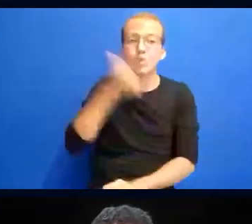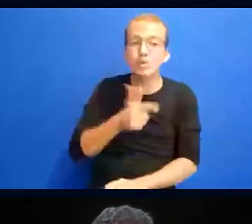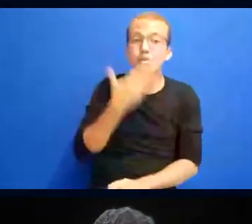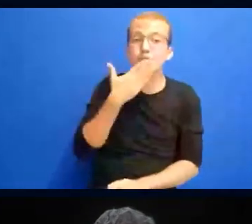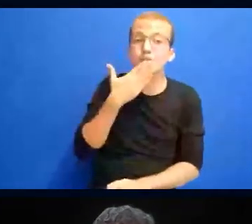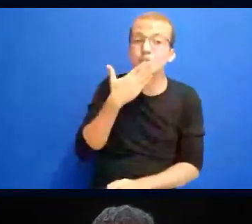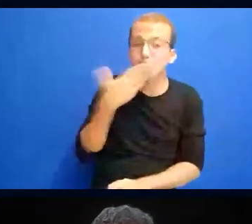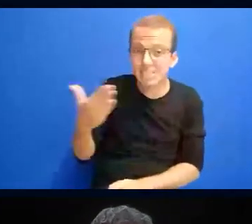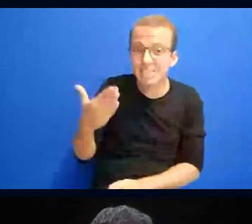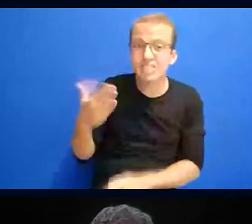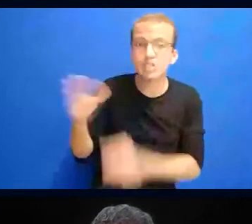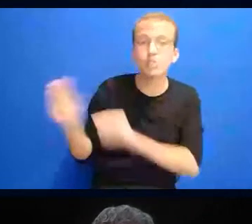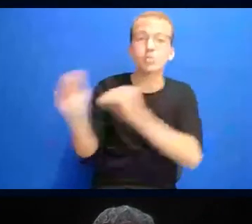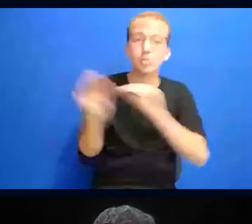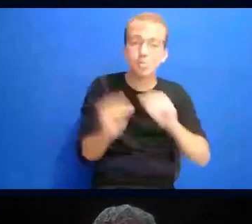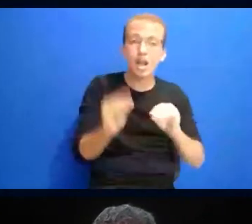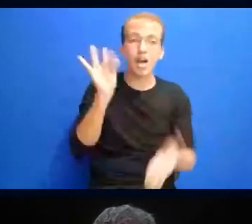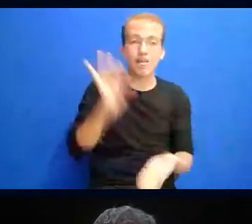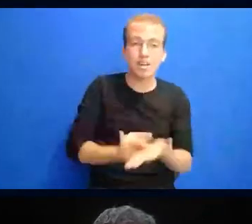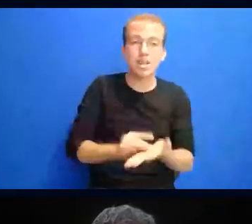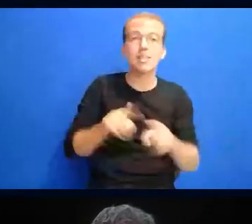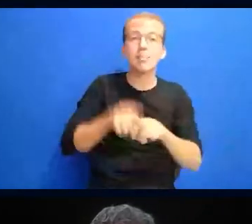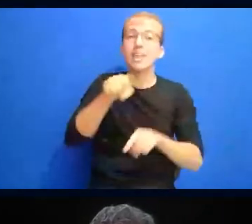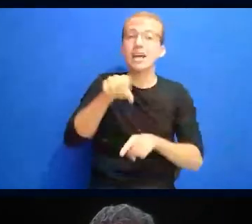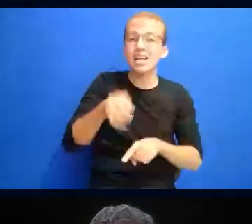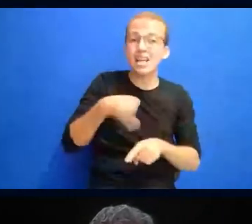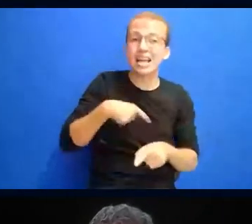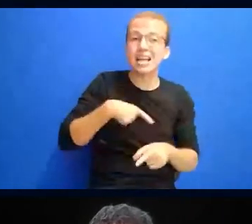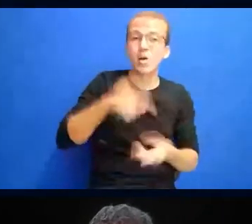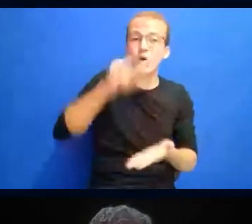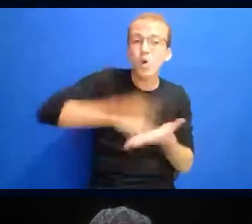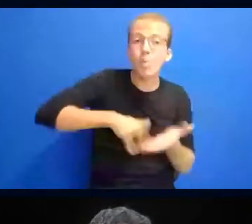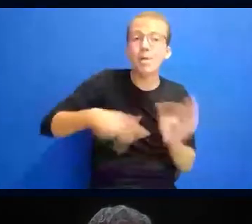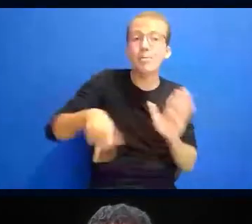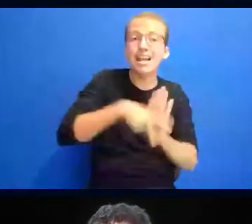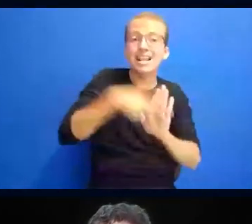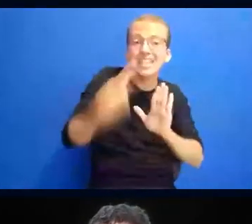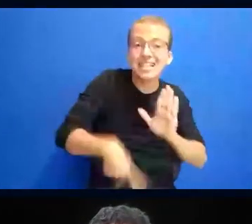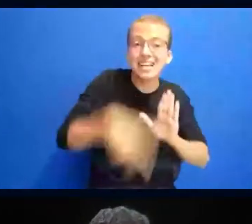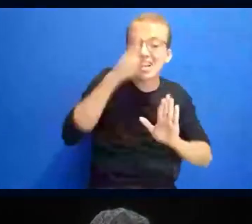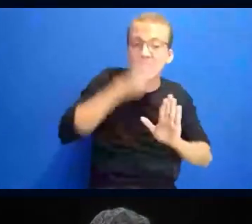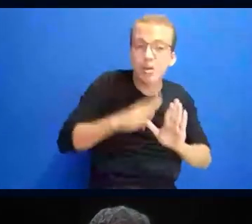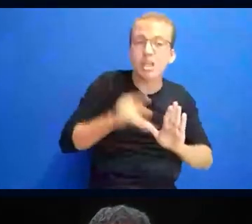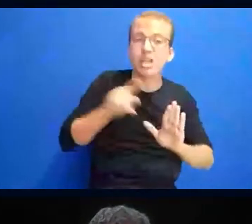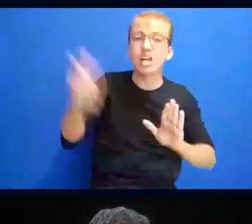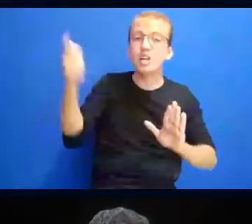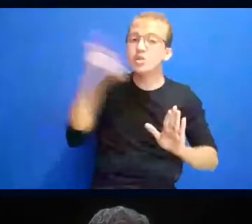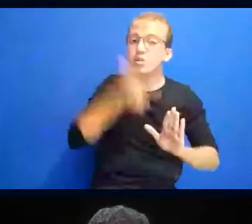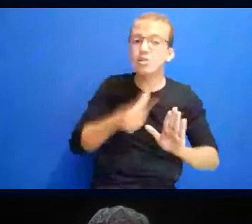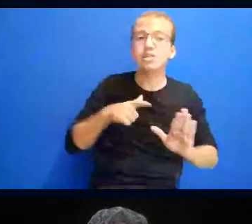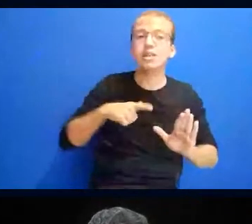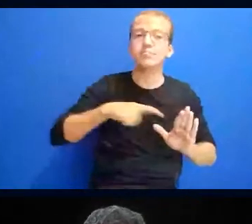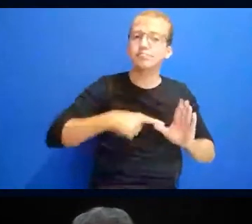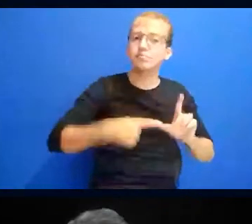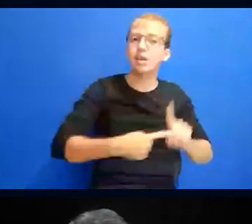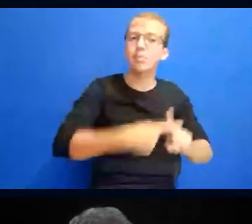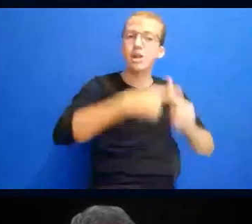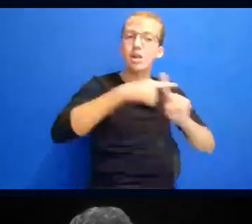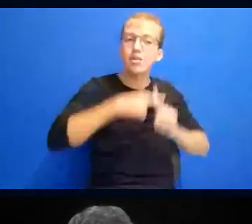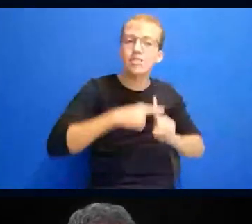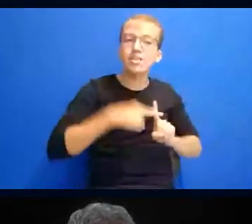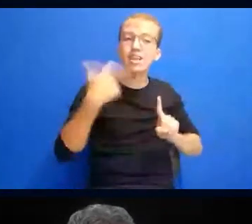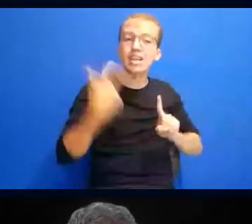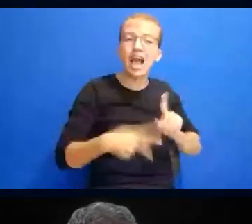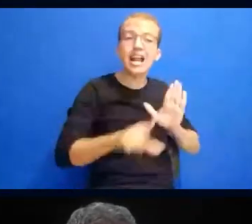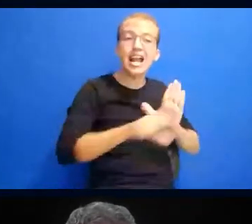sim elas recebem uma documentação brasileira para que eles possam ser beneficiados pelas nossas legislações.